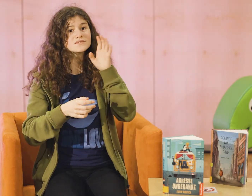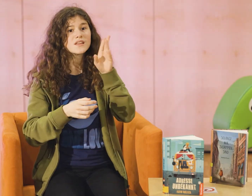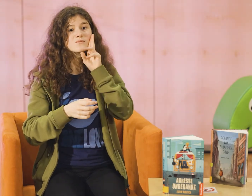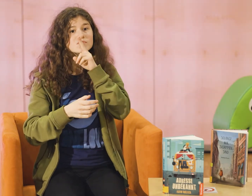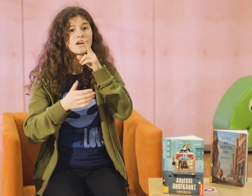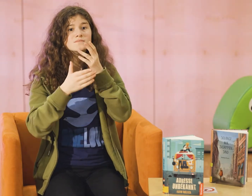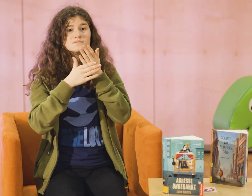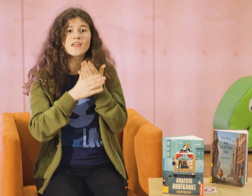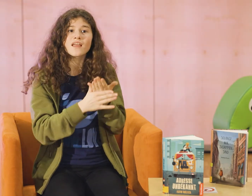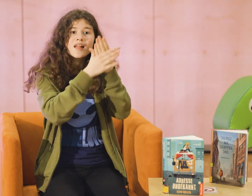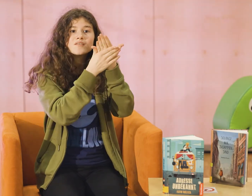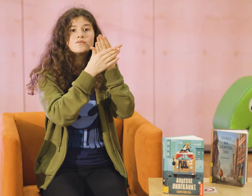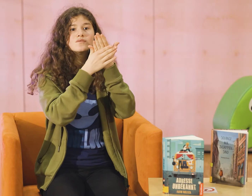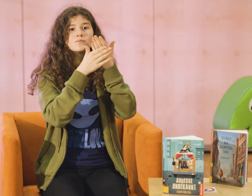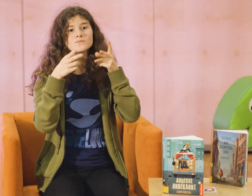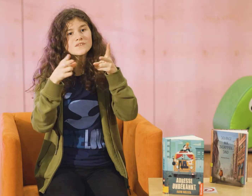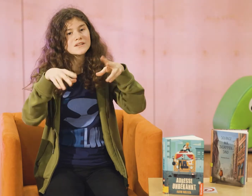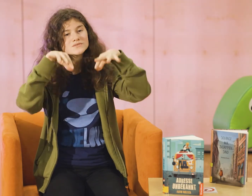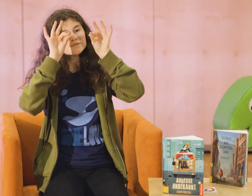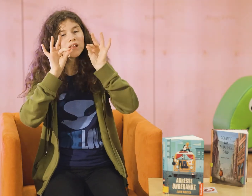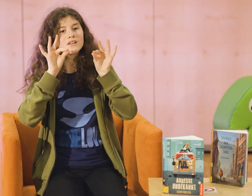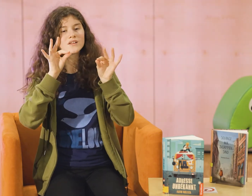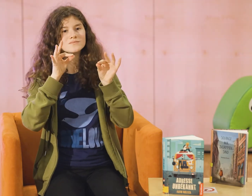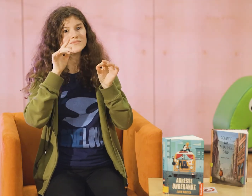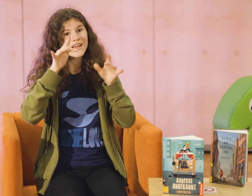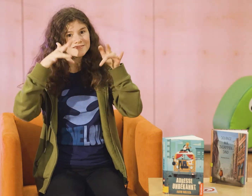er will seine mutter unterstützen und findet einen weg